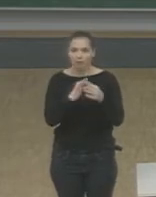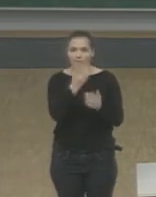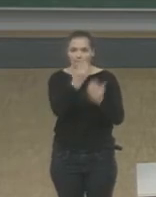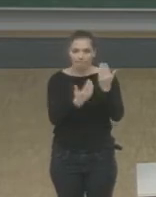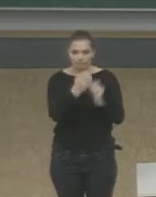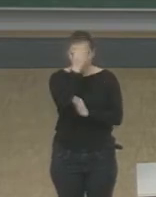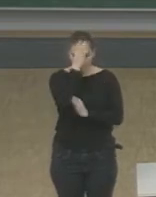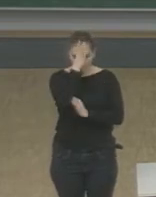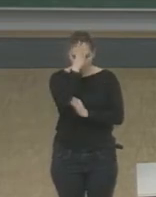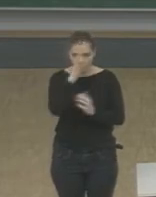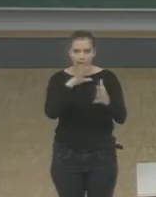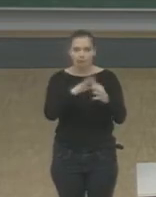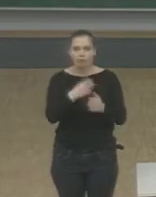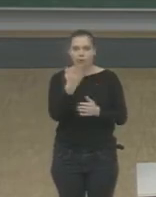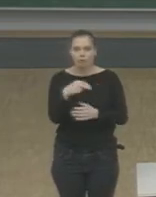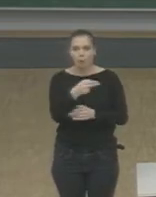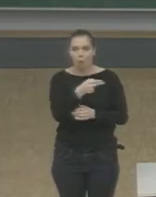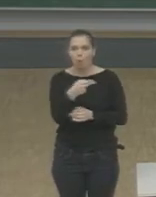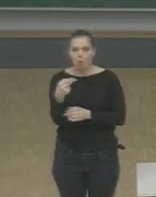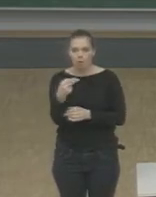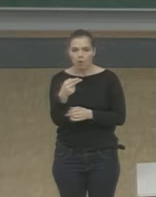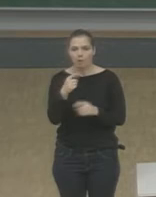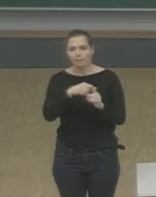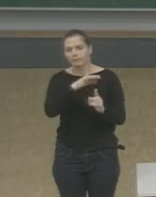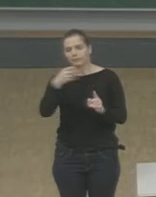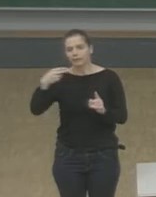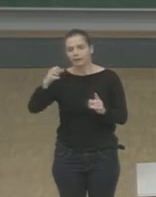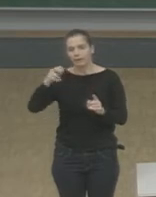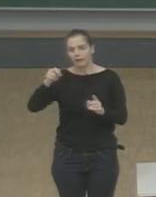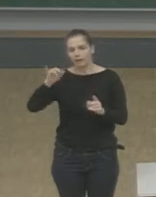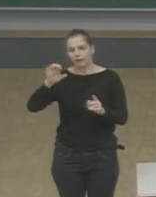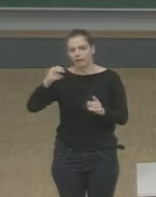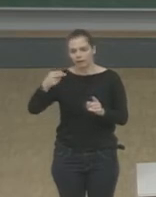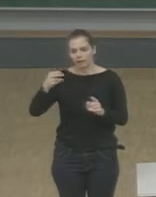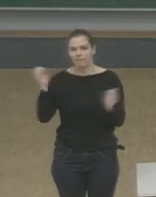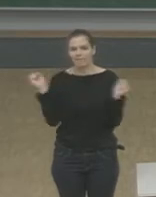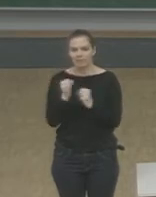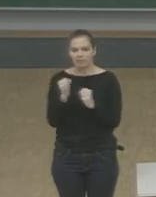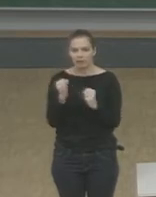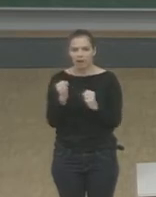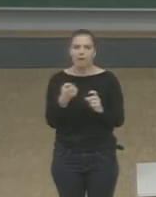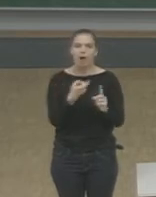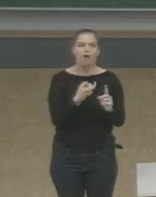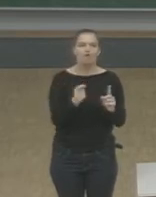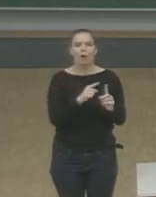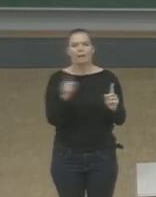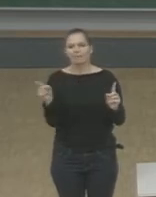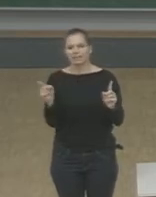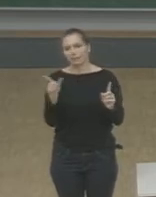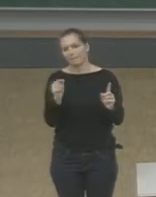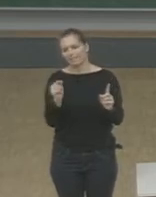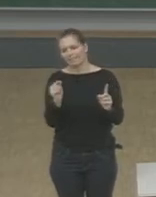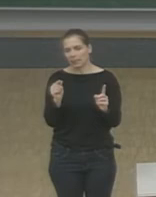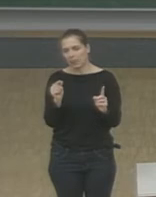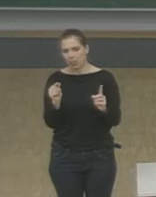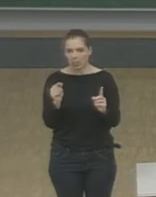Bildung, angefangen bei Humboldt und endend bei Heinrich Winter, wobei das von bis da etwas trügt. Zwischen